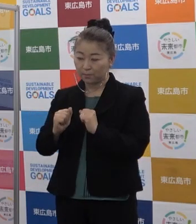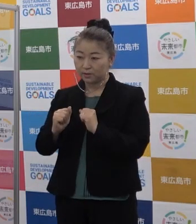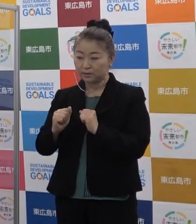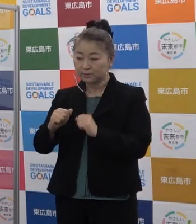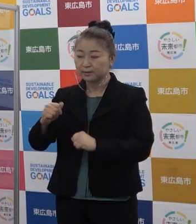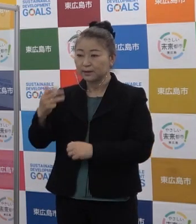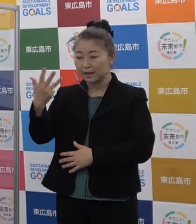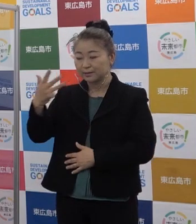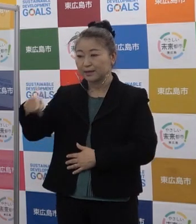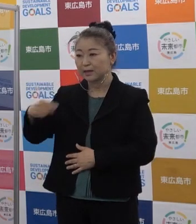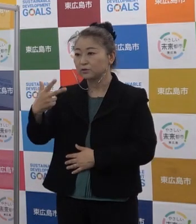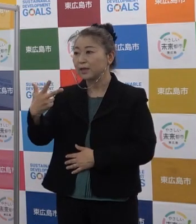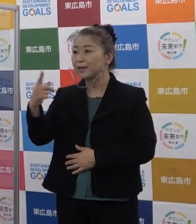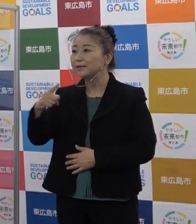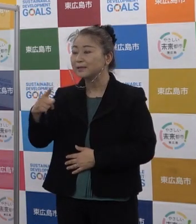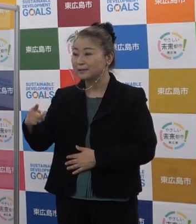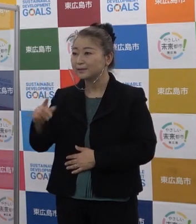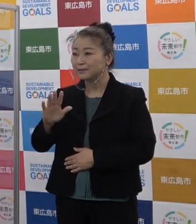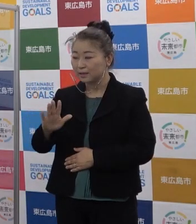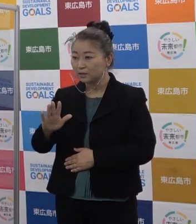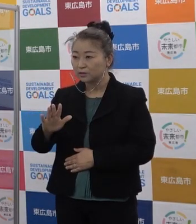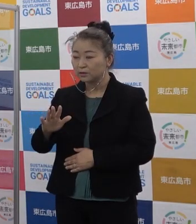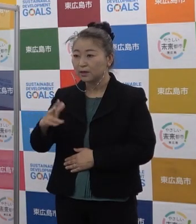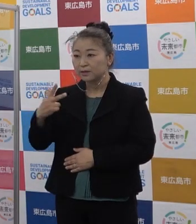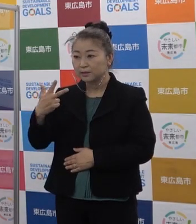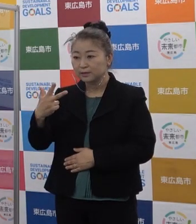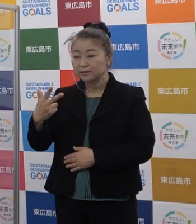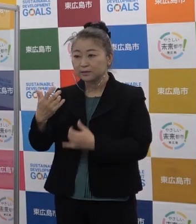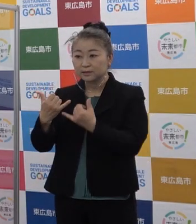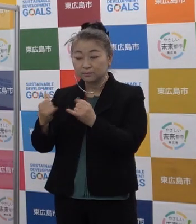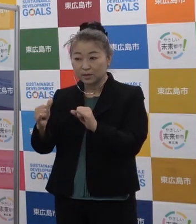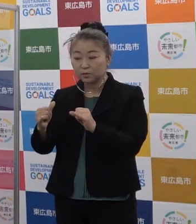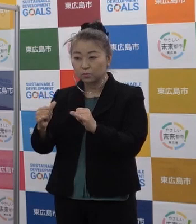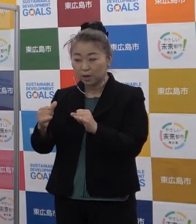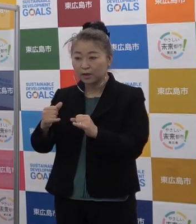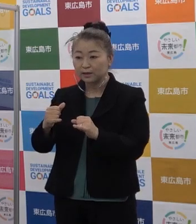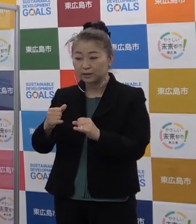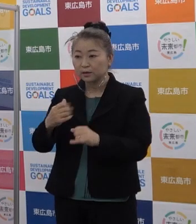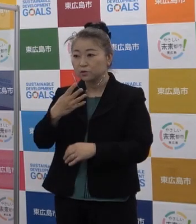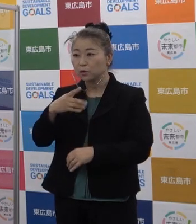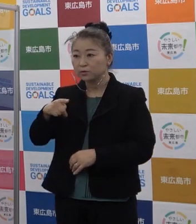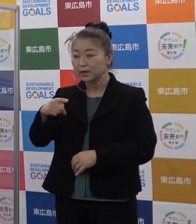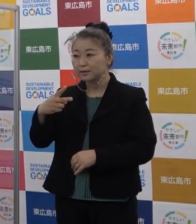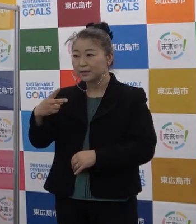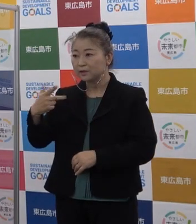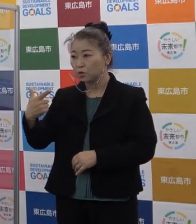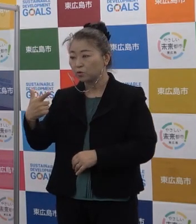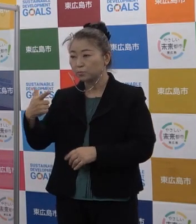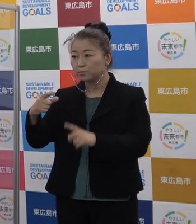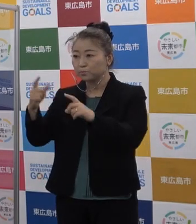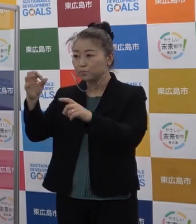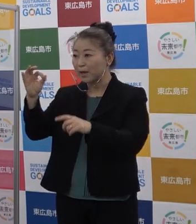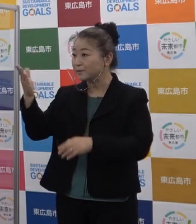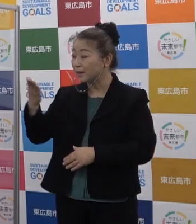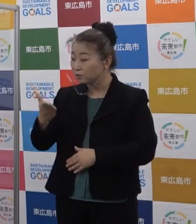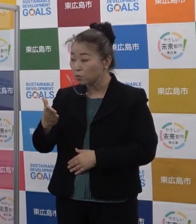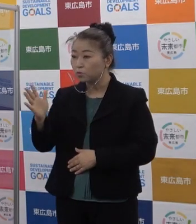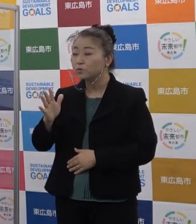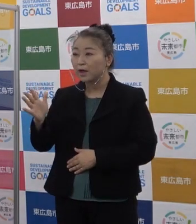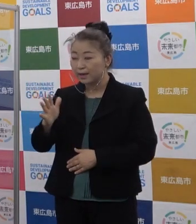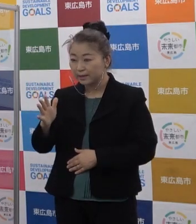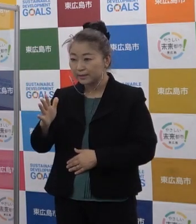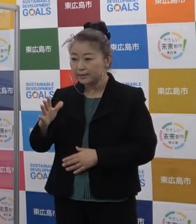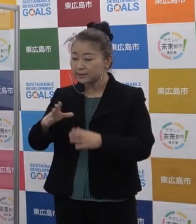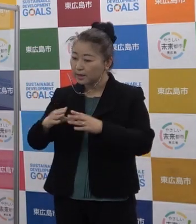8107人ということで、市民における割合というのは 4.26% でありますから、まあ、全国平均に比べると倍ぐらいの数